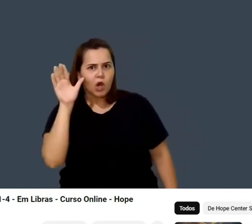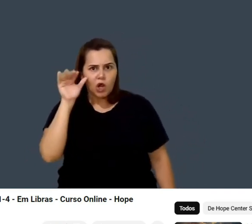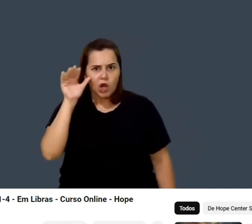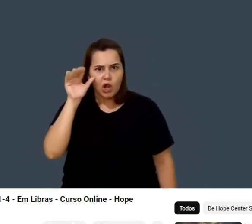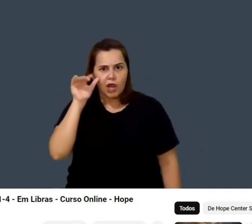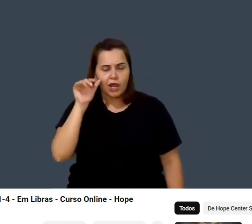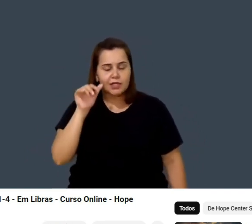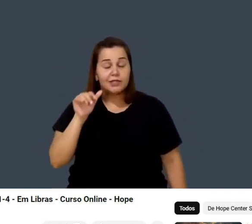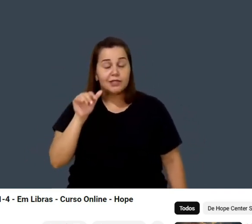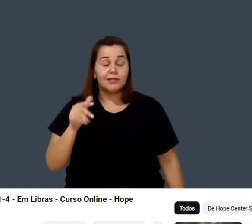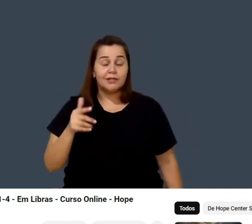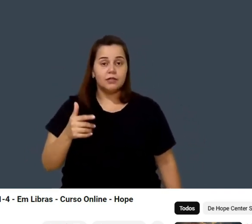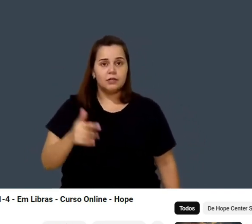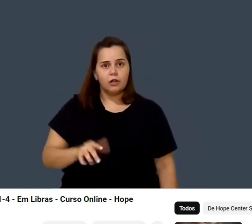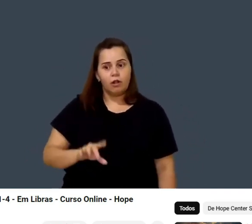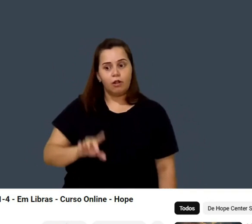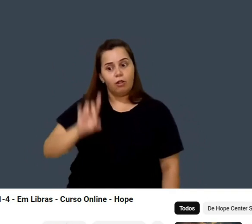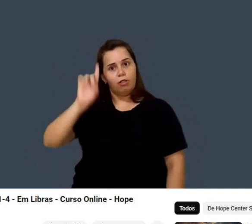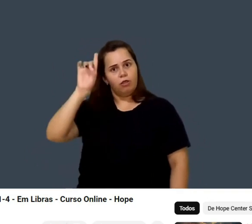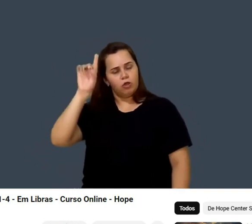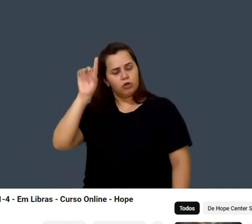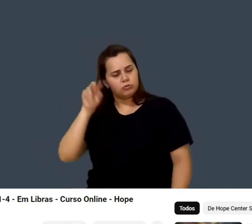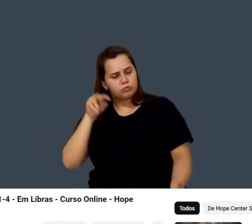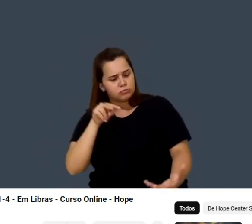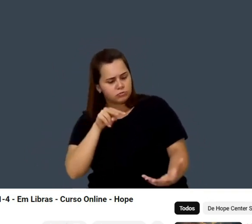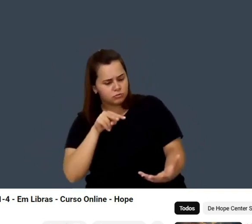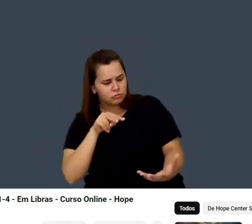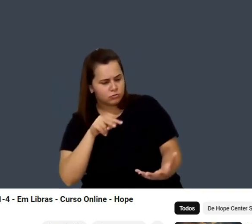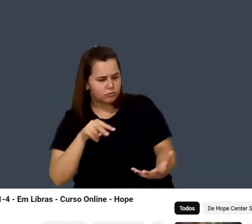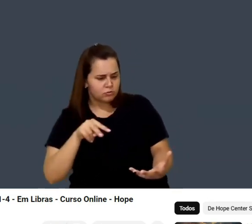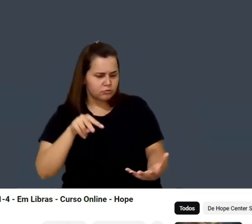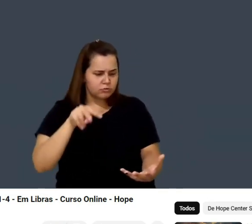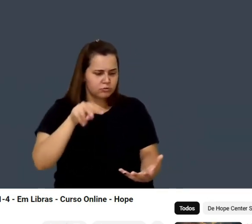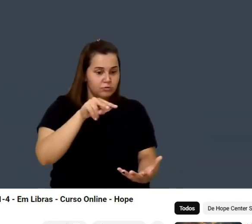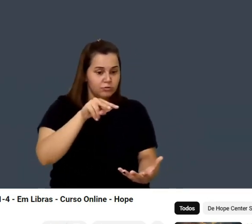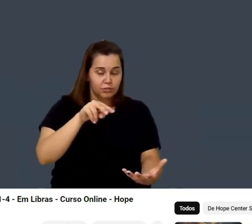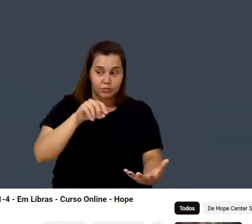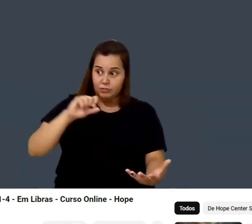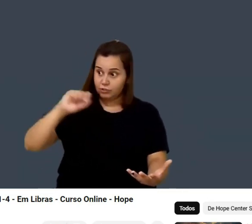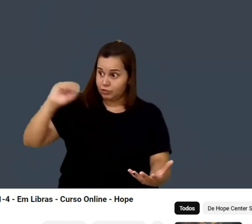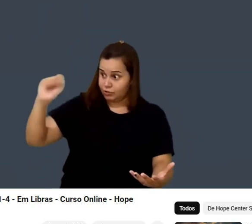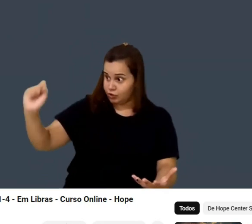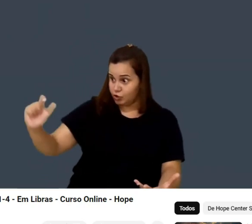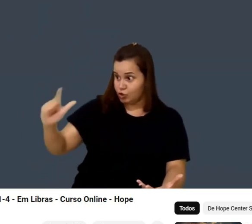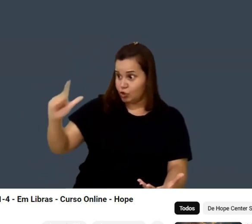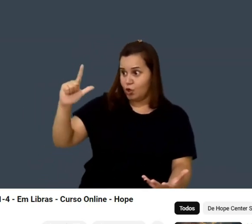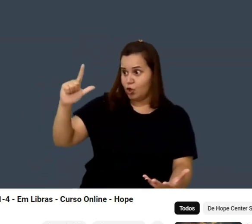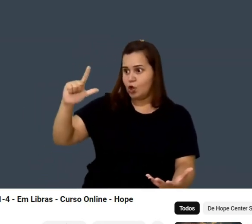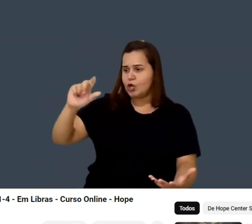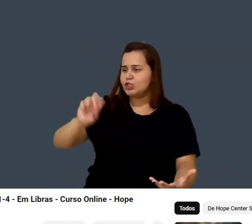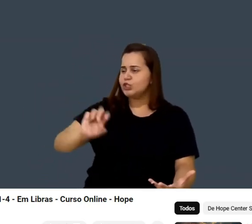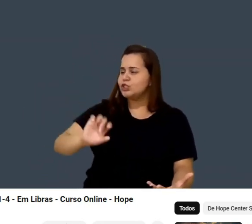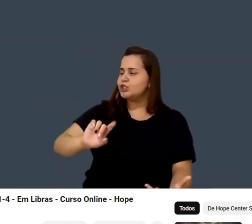Deus olhou, eles estão curiosos para saber? Deus olhou para a terra,